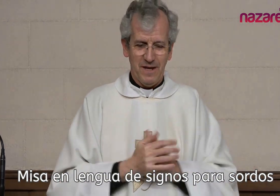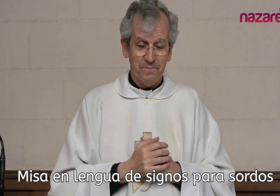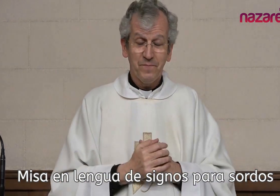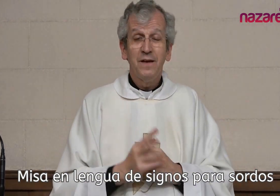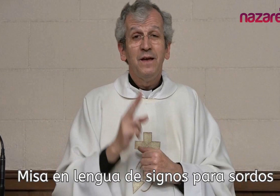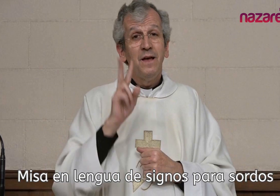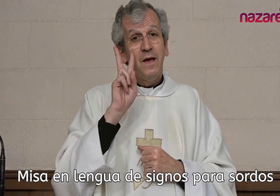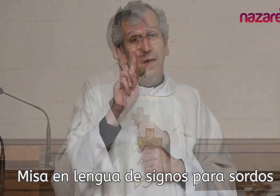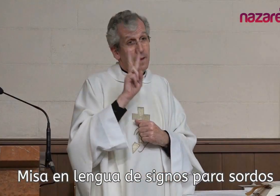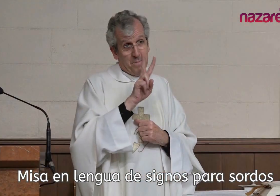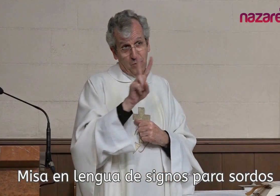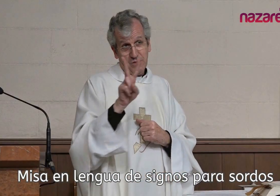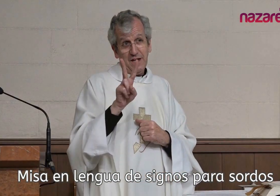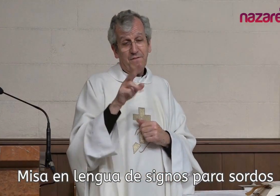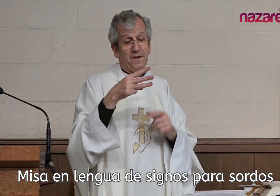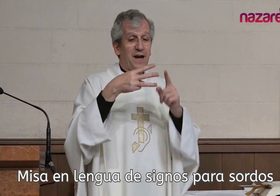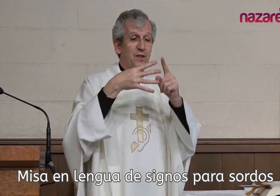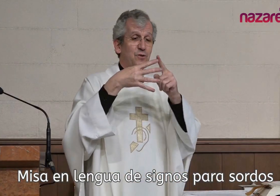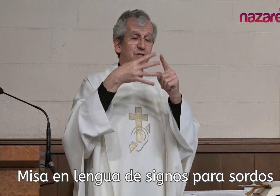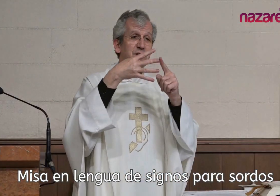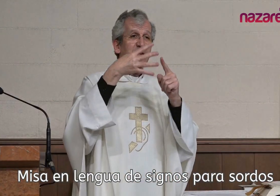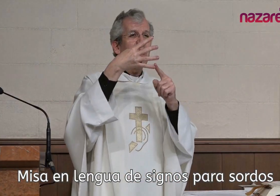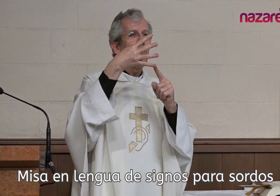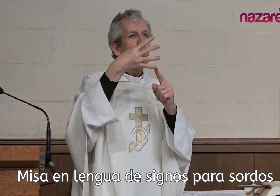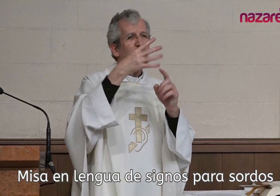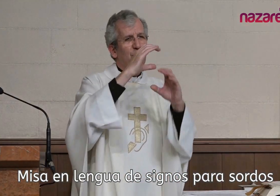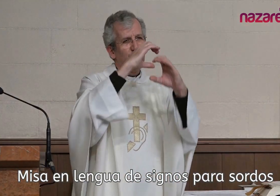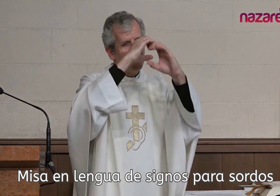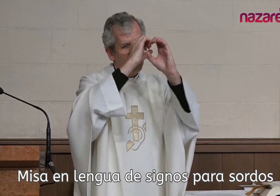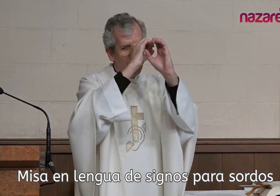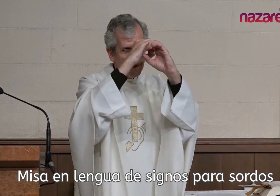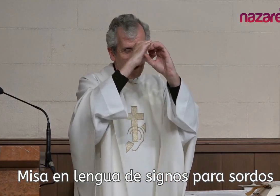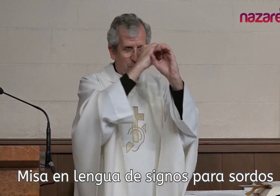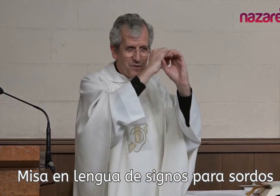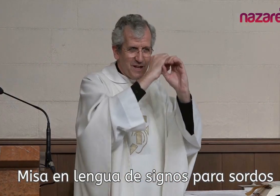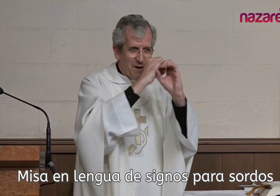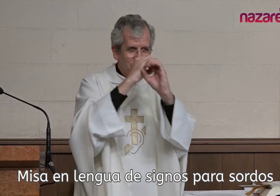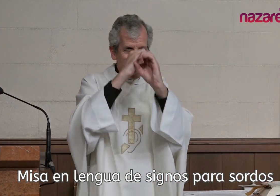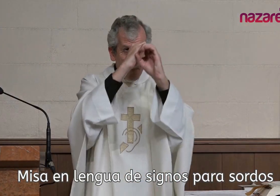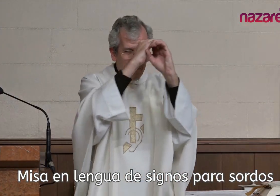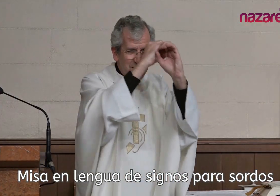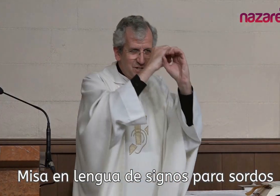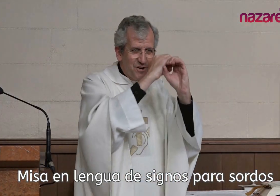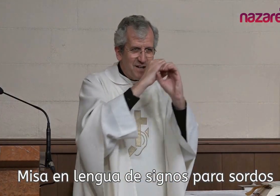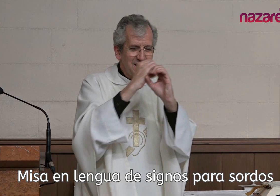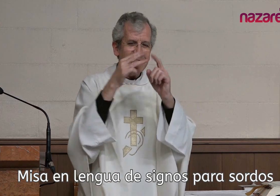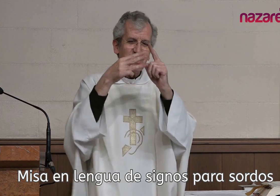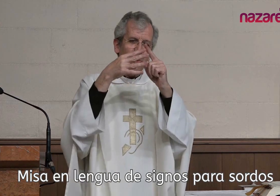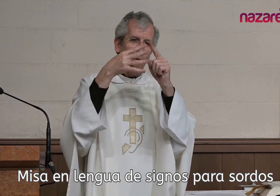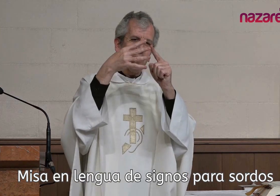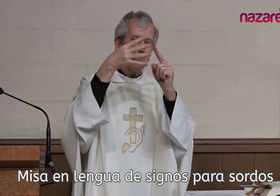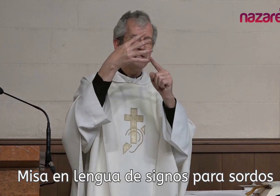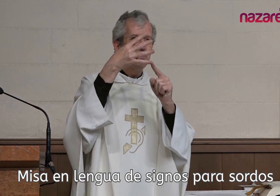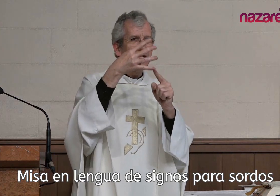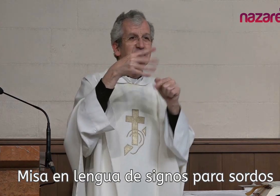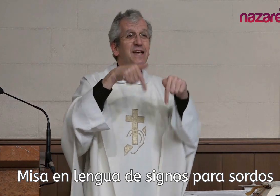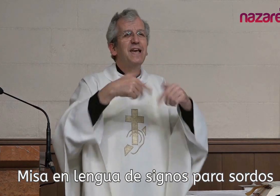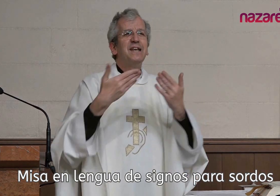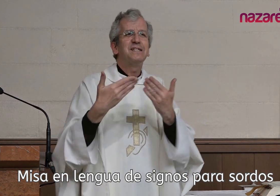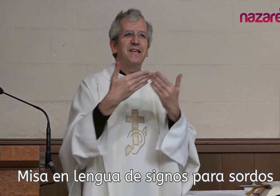vida? Me gustaría fijarnos en cuatro, como diríamos, cuatro visiones en